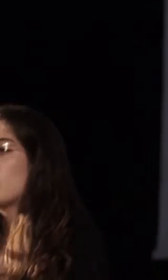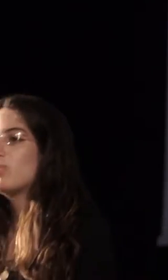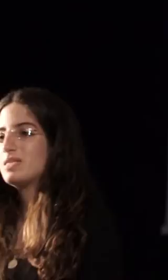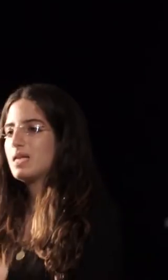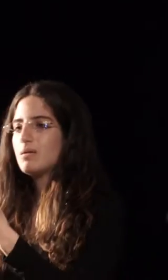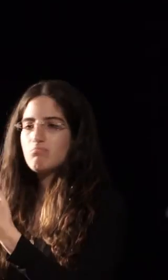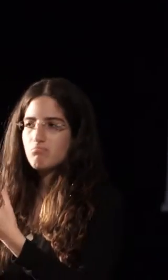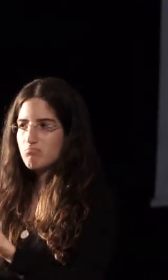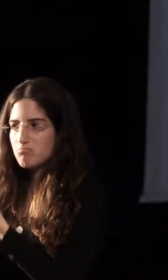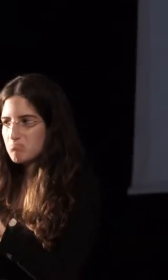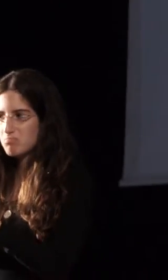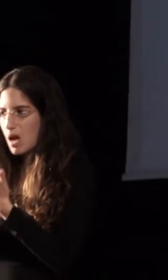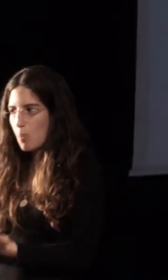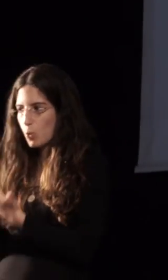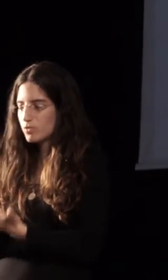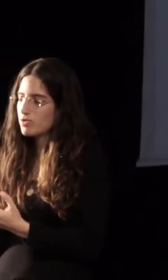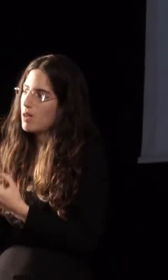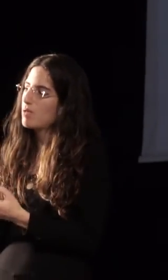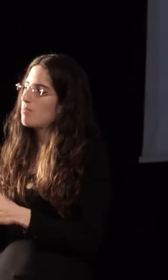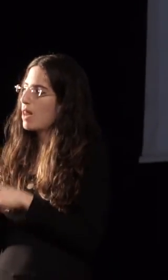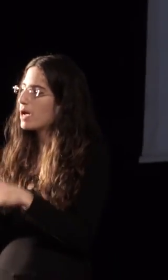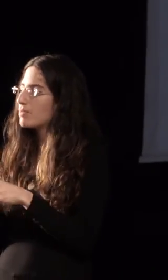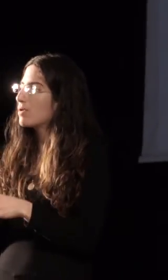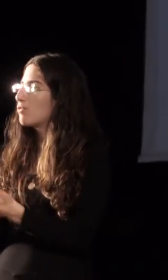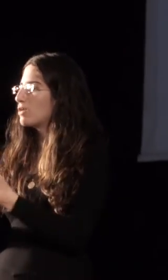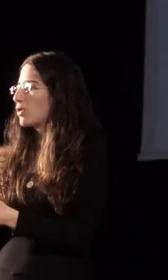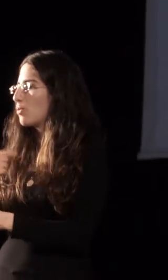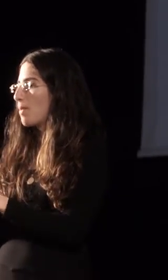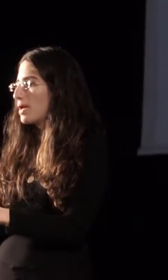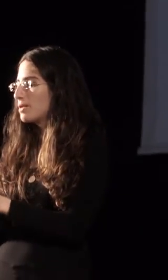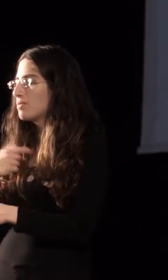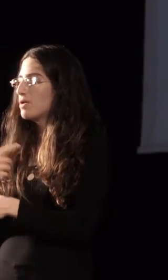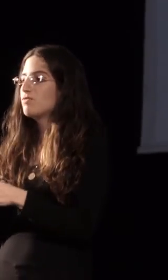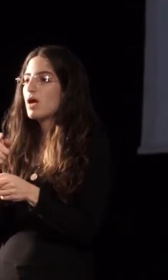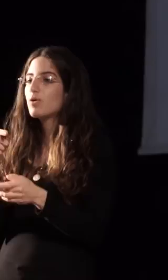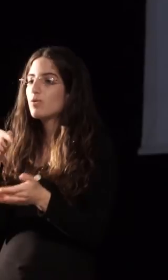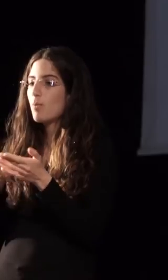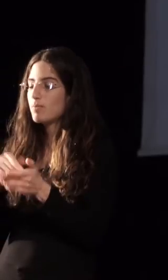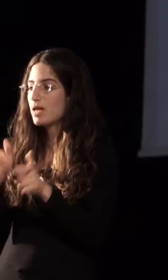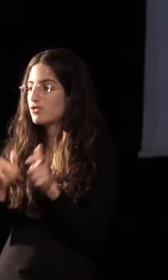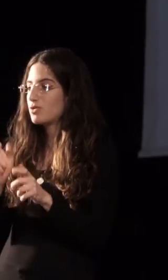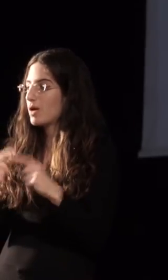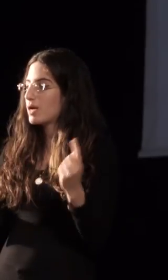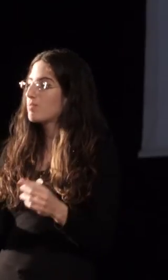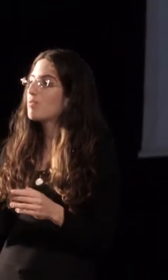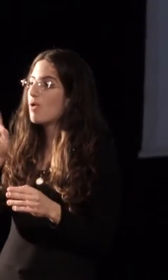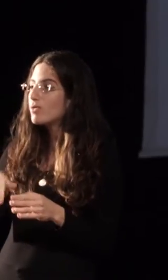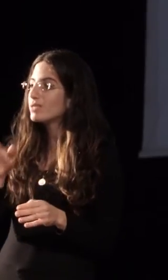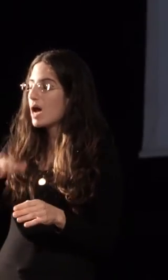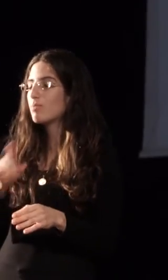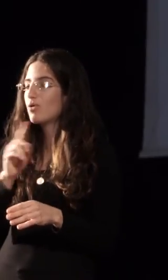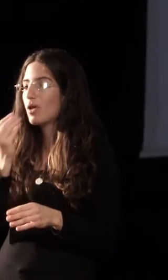שאנחנו לא אוכלים אותם, ברגע שאנחנו פעילים וגורמים להרבה אנשים אחרים לא לאכול בעלי חיים, אנחנו מצילים הרבה יותר.